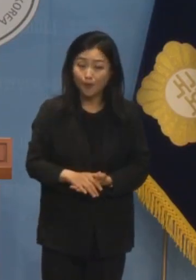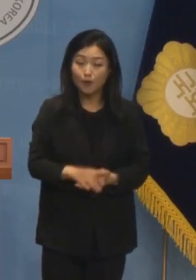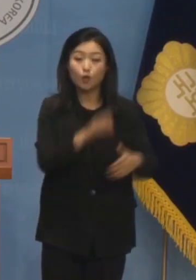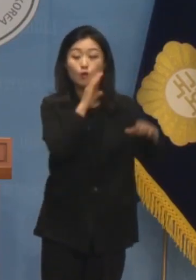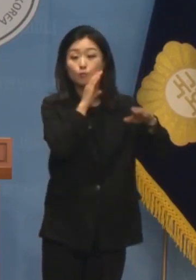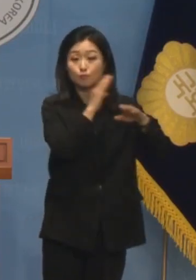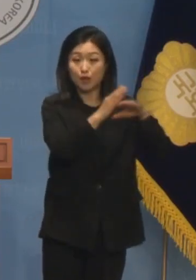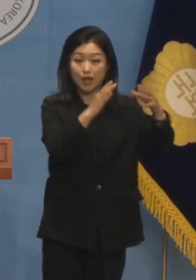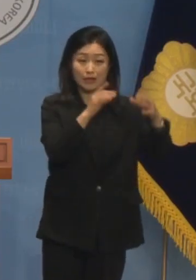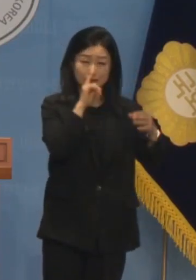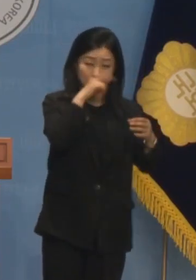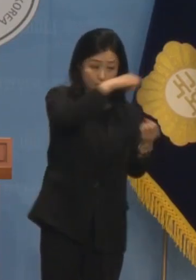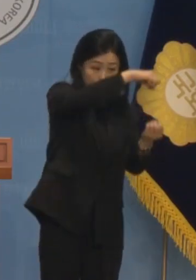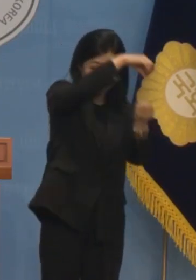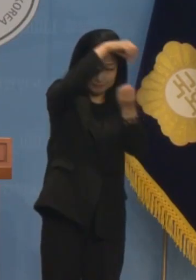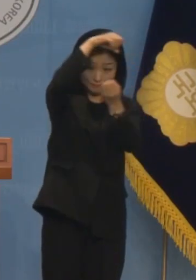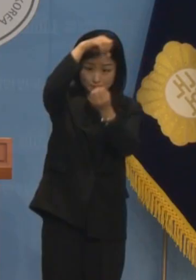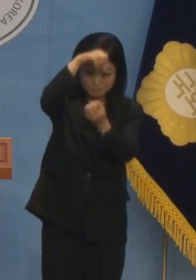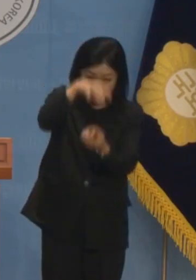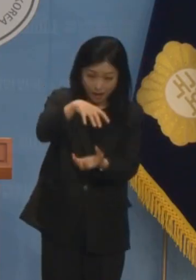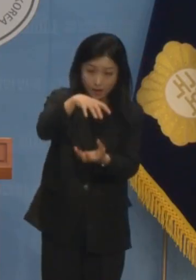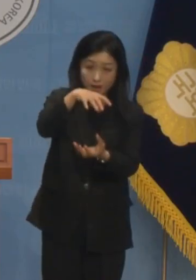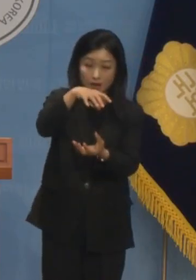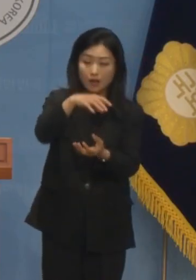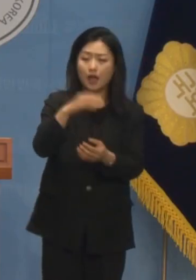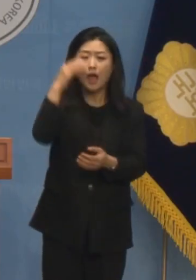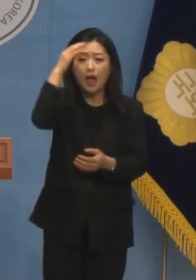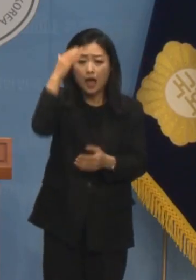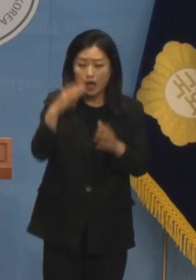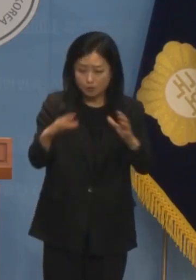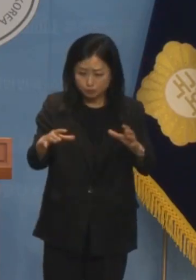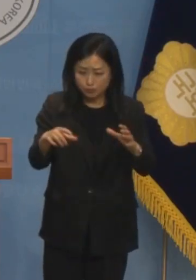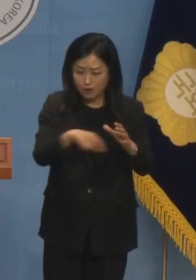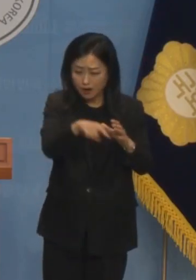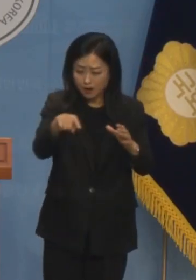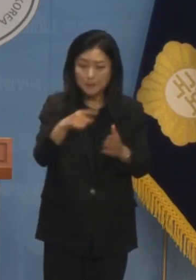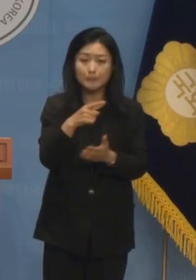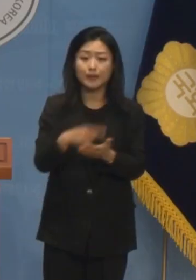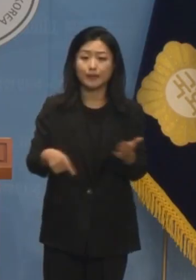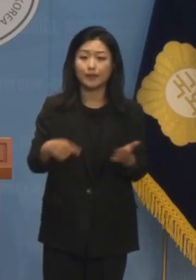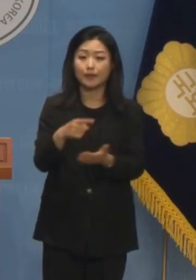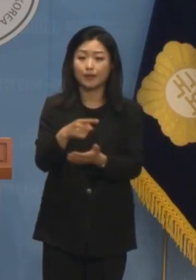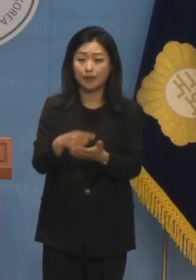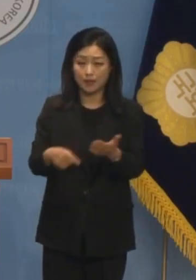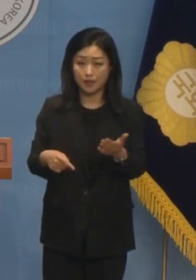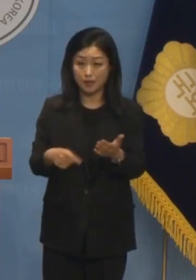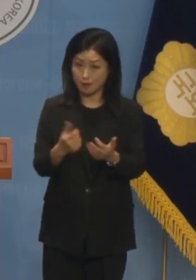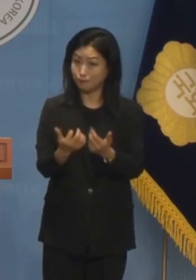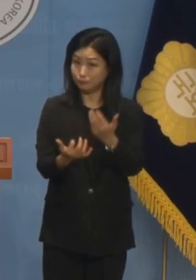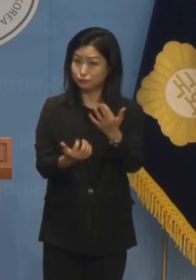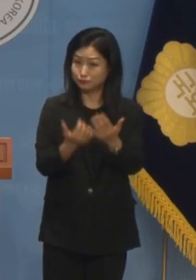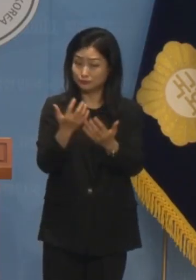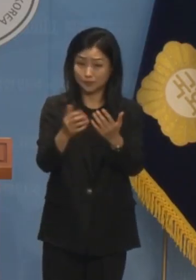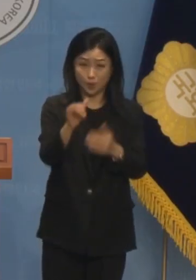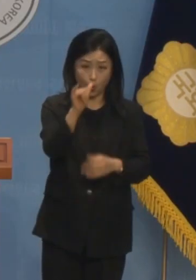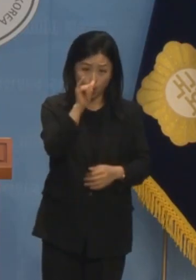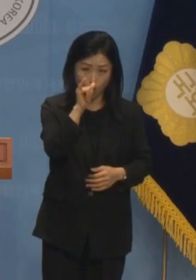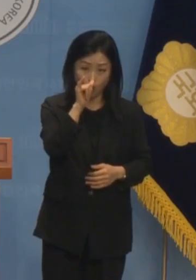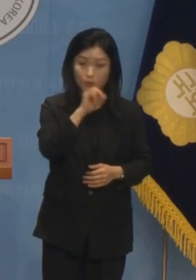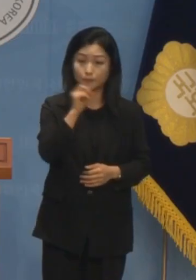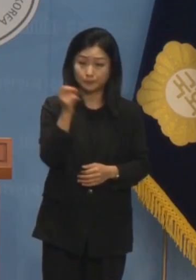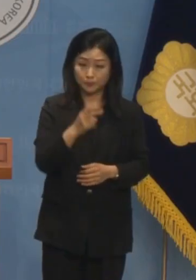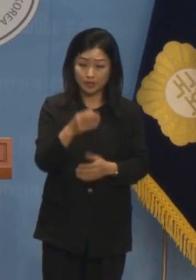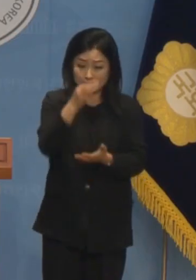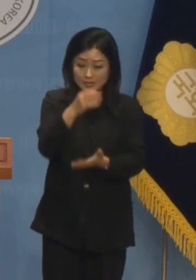북한이 연일 내려보내는 오물풍선으로 인해 국민의 피해가 점증하고 있습니다. 화재 사례가 이어지고 있고 단순